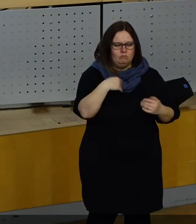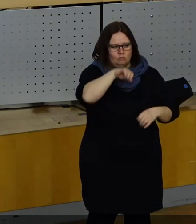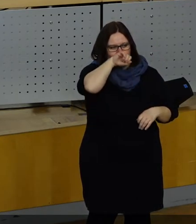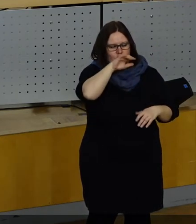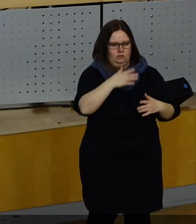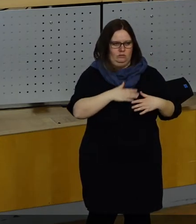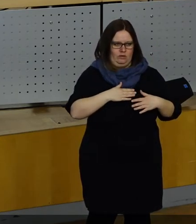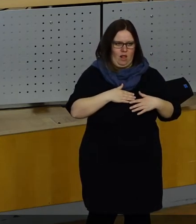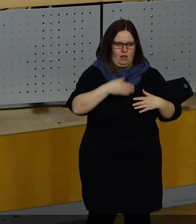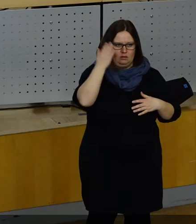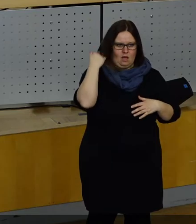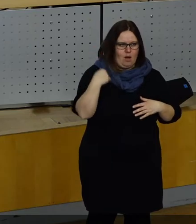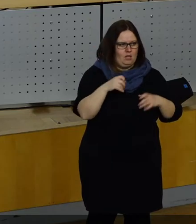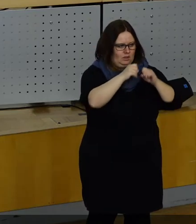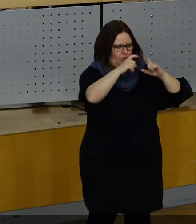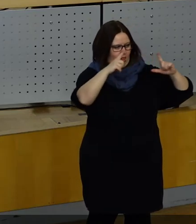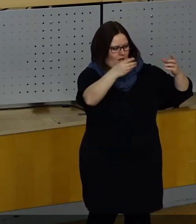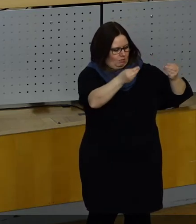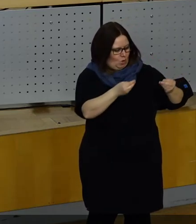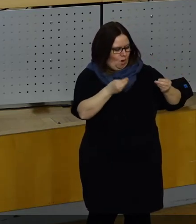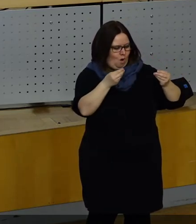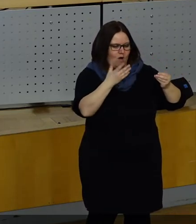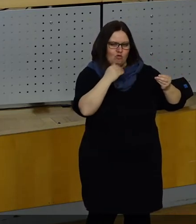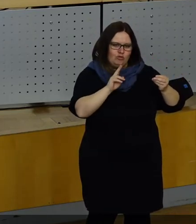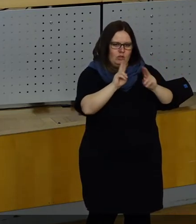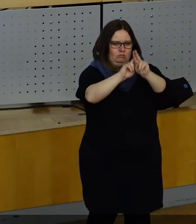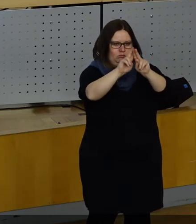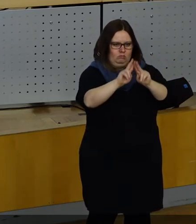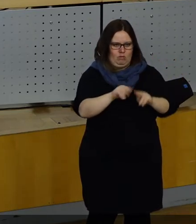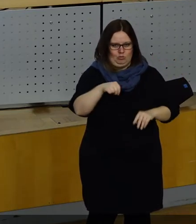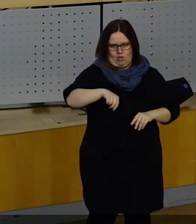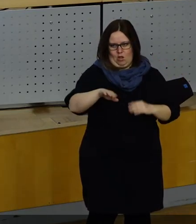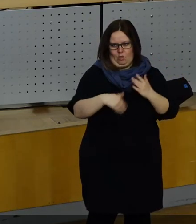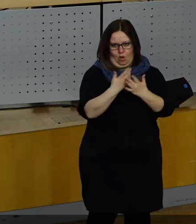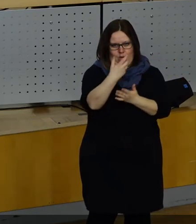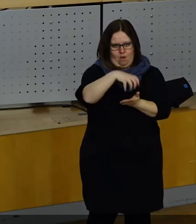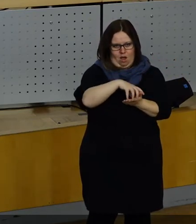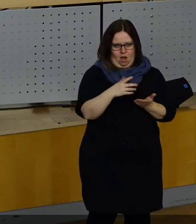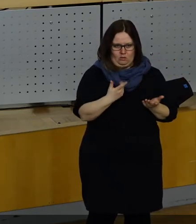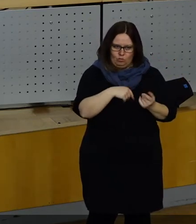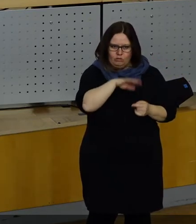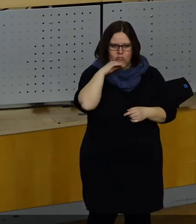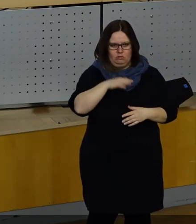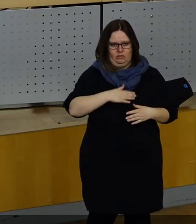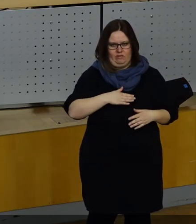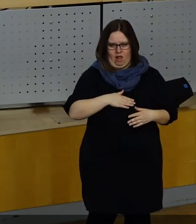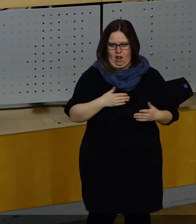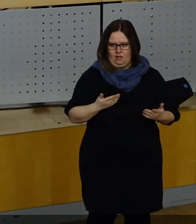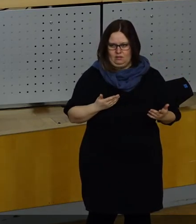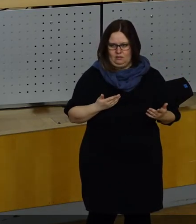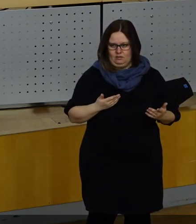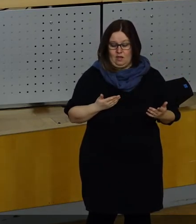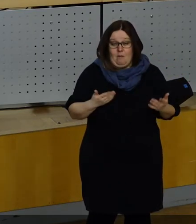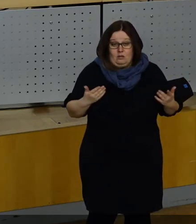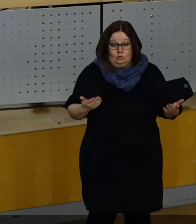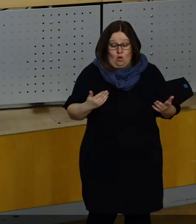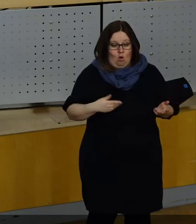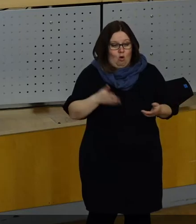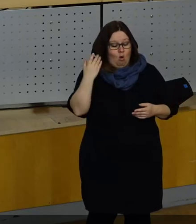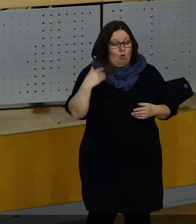liebgewonnen gewesen ist, was auf Bildern überliefert ist, wieder aufgebaut worden ist, wie am Neumarkt. Etwas, was auch sehr stark angenommen wird Aber machen wir uns nichts vor, auch